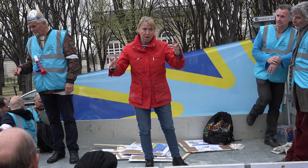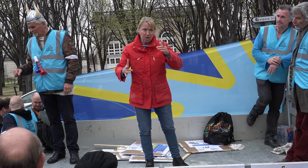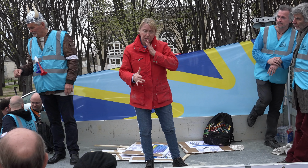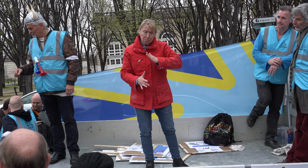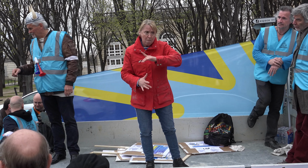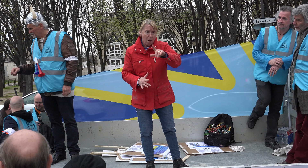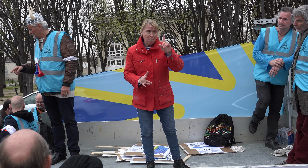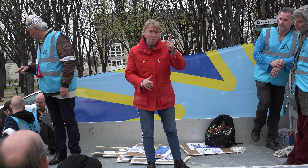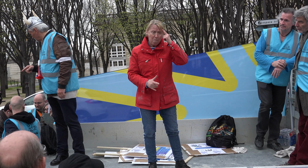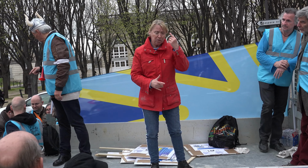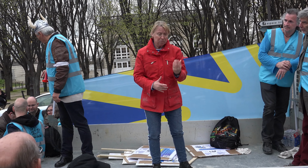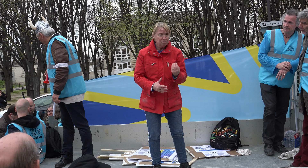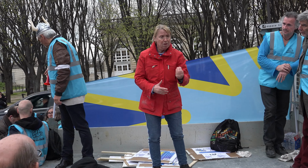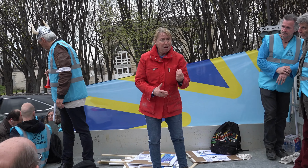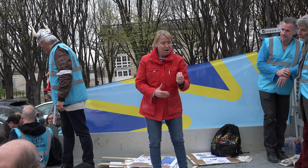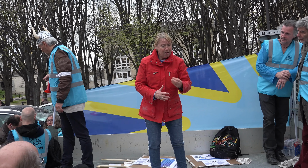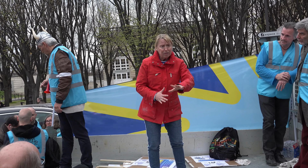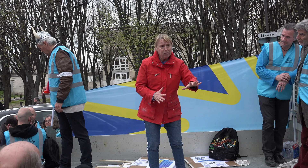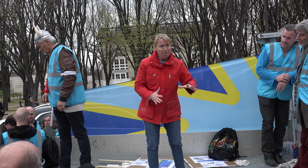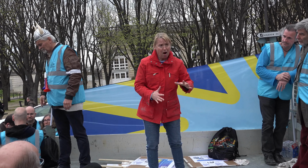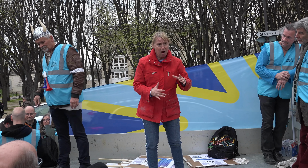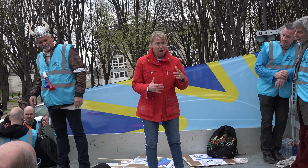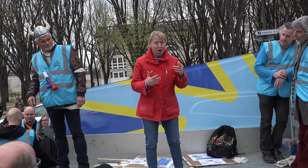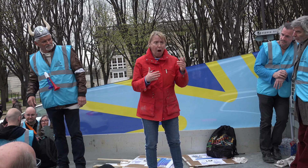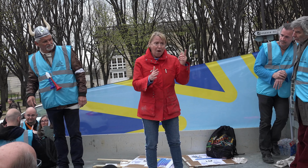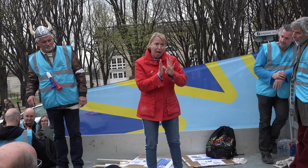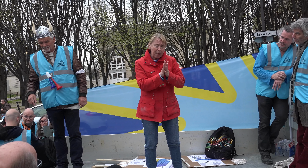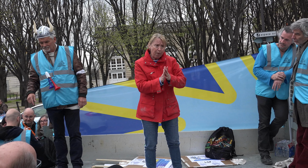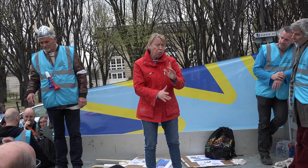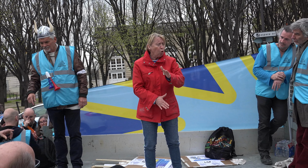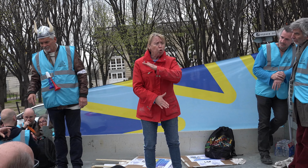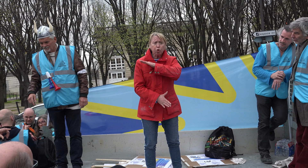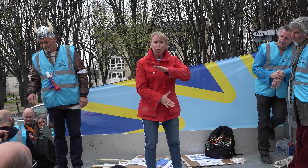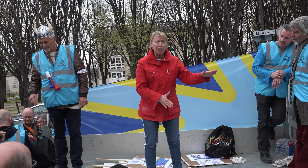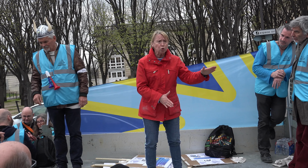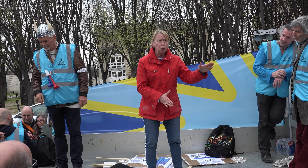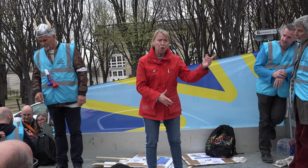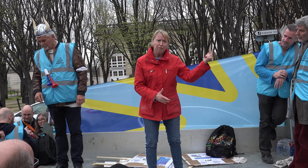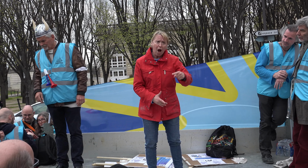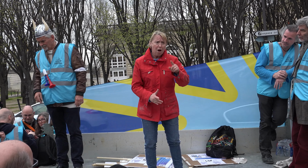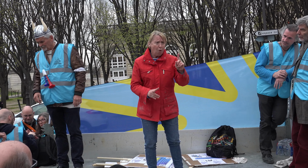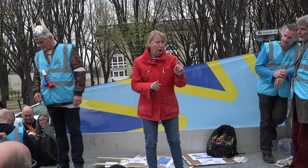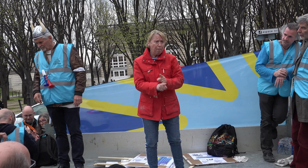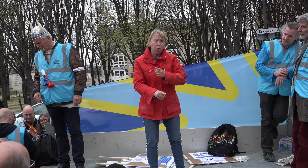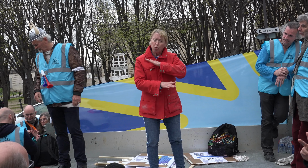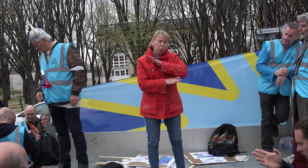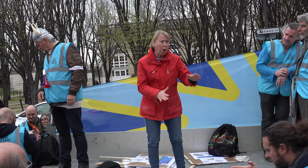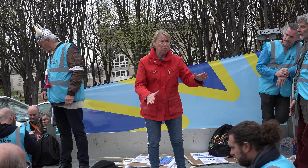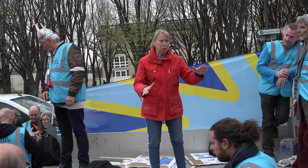Il faut vous battre pour essayer de faire en sorte que la même chose puisse se produire dans les autres académies, que les autres académies de toute